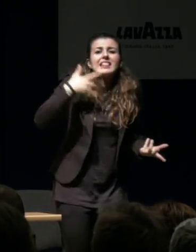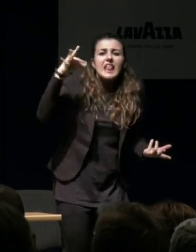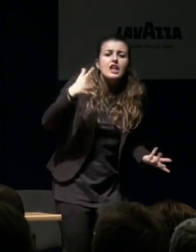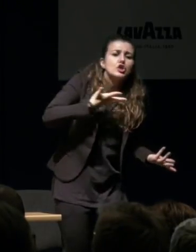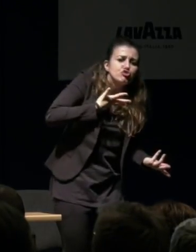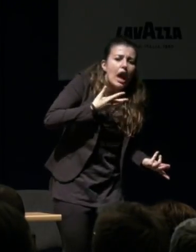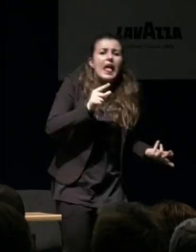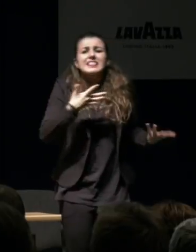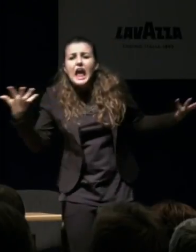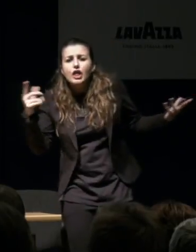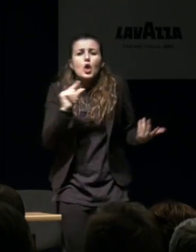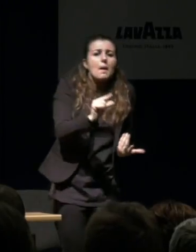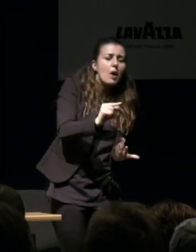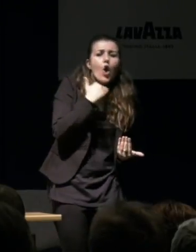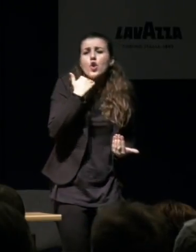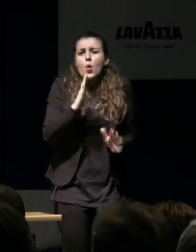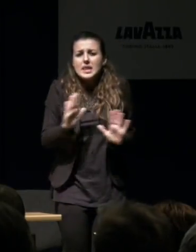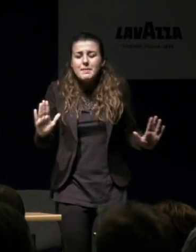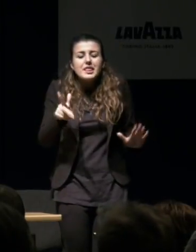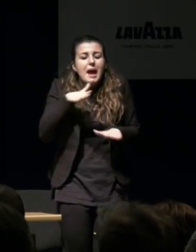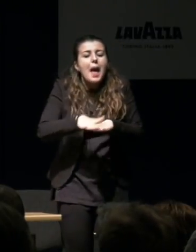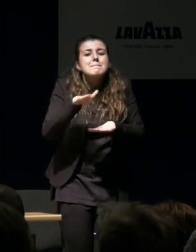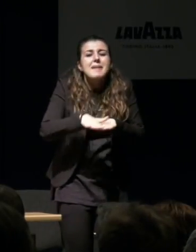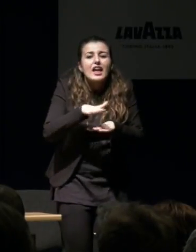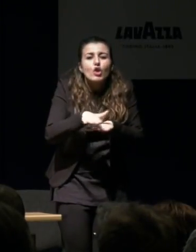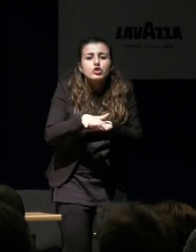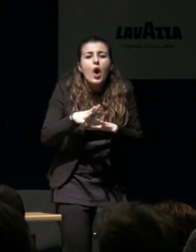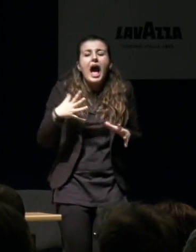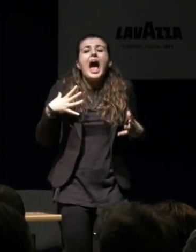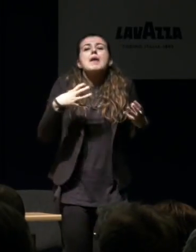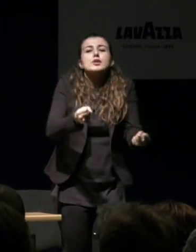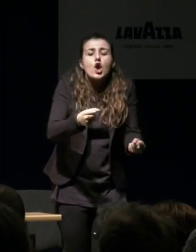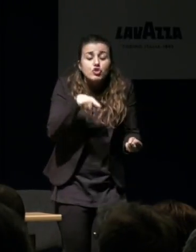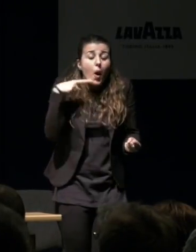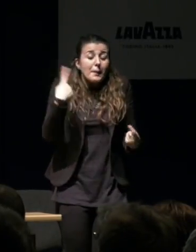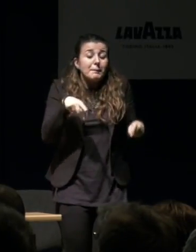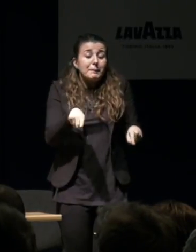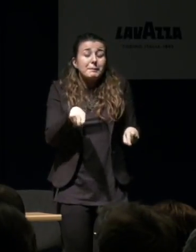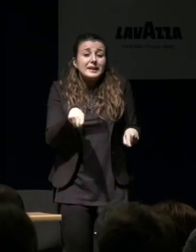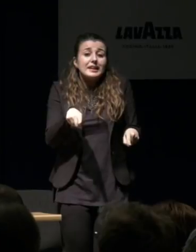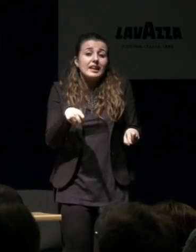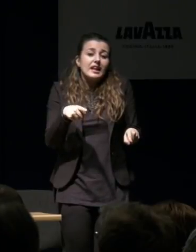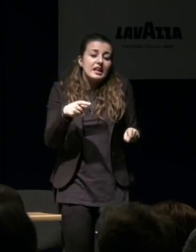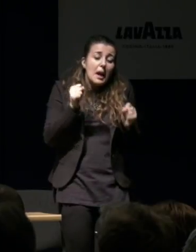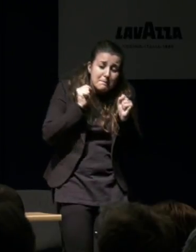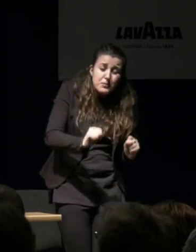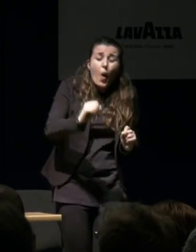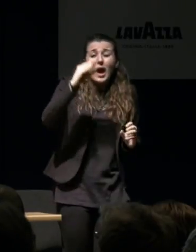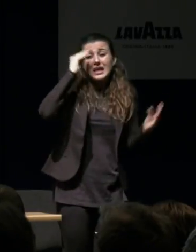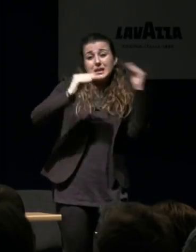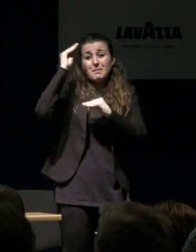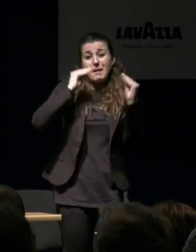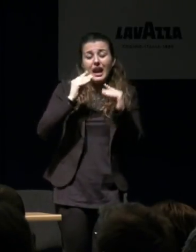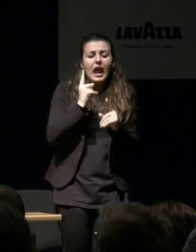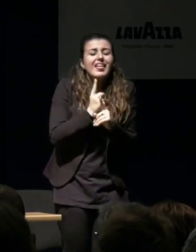c'era tanto c'era poco però del metodo e dell'approccio questa e lavora il metodo dell'approccio si possono imparare perché